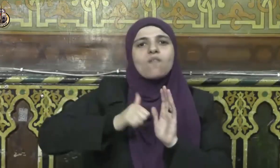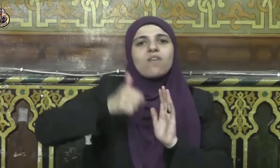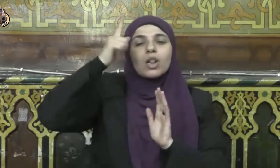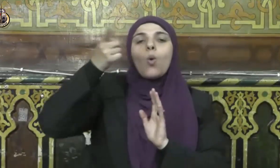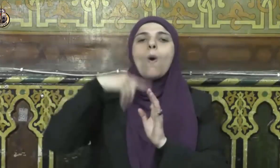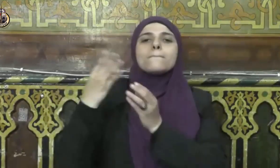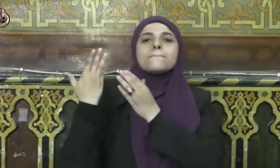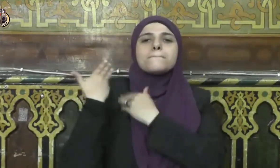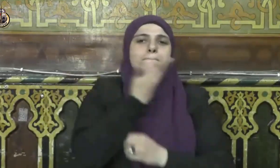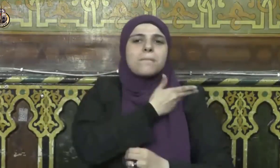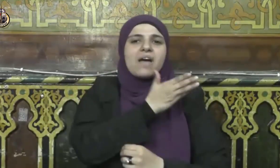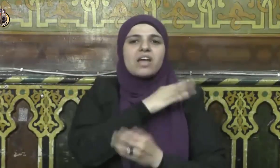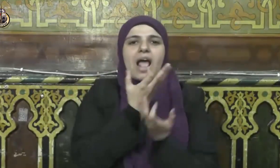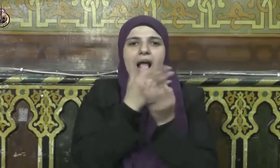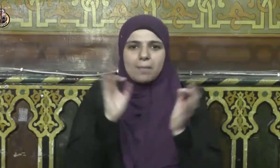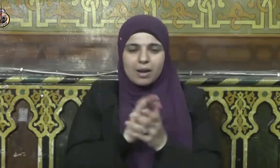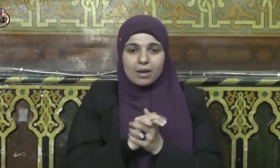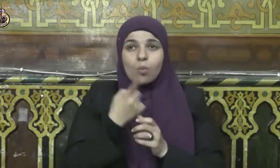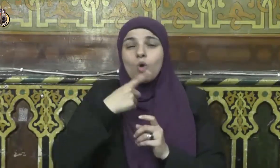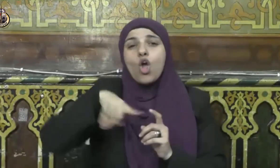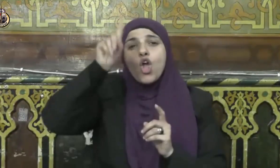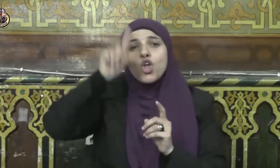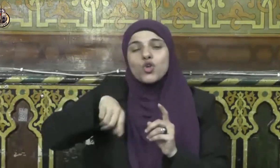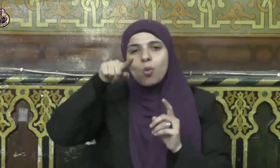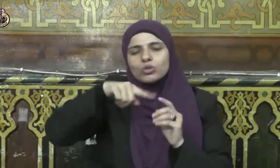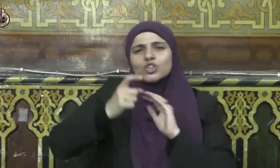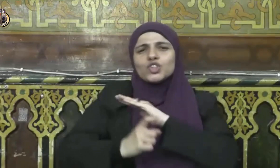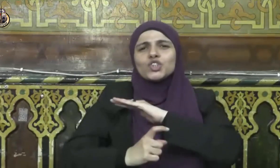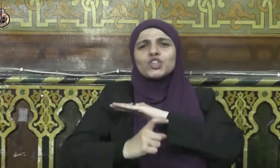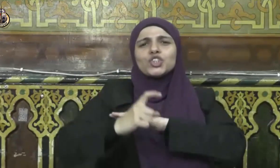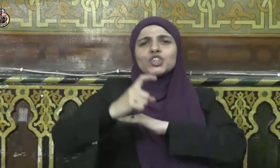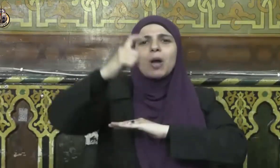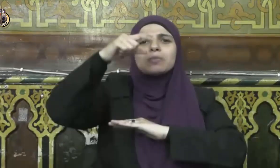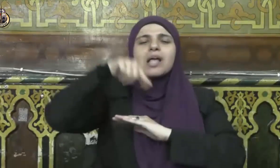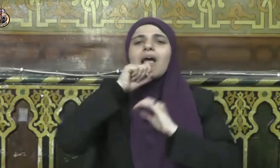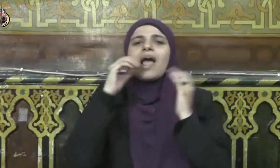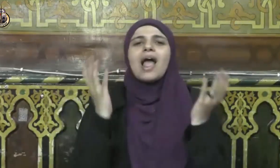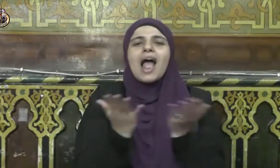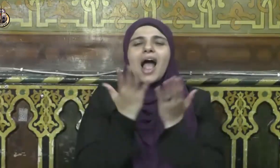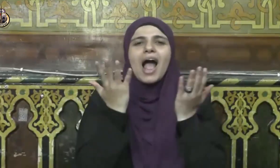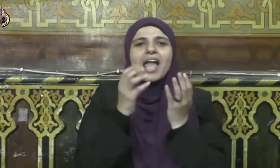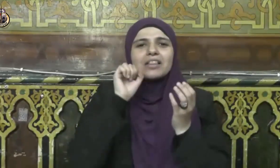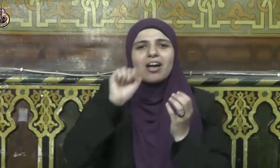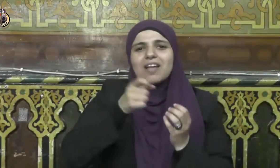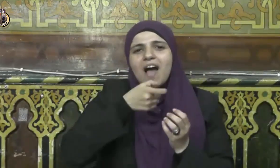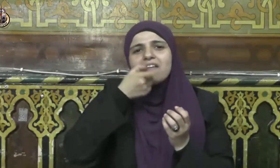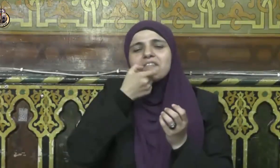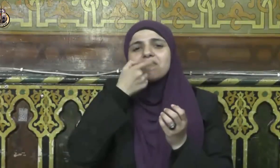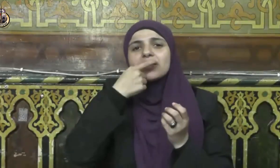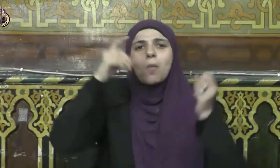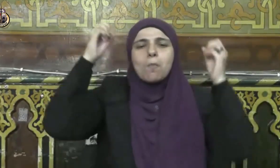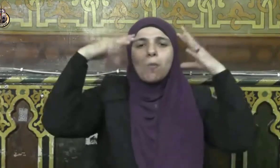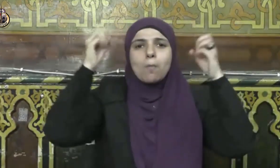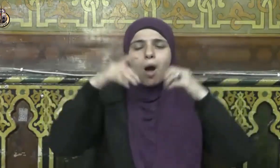وفضله ومغفرته. واليوم أشرقت علينا شمس عيد الفطر المبارك